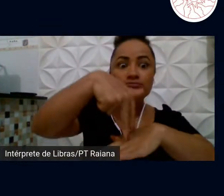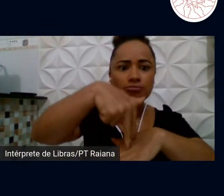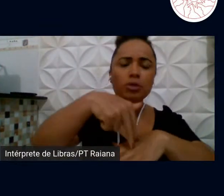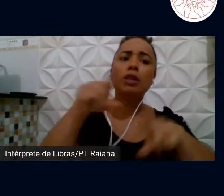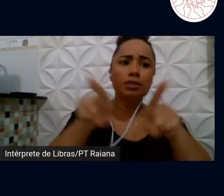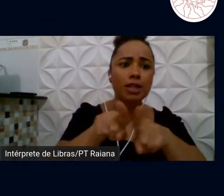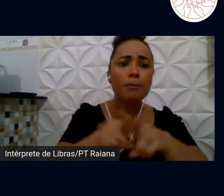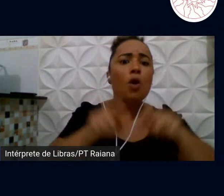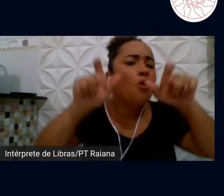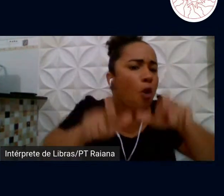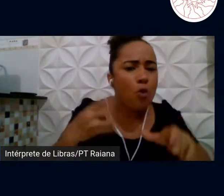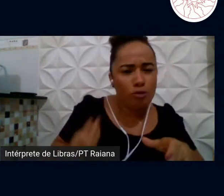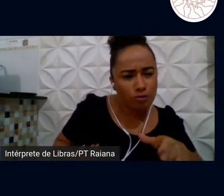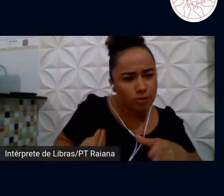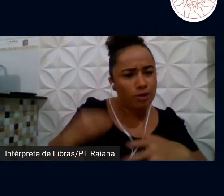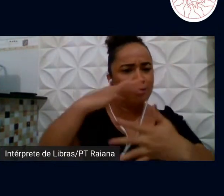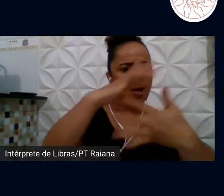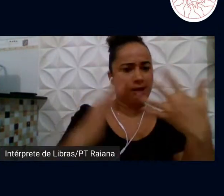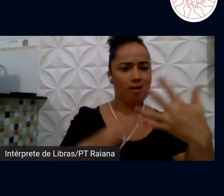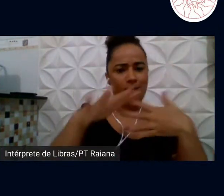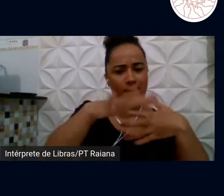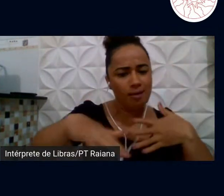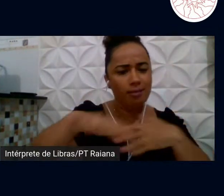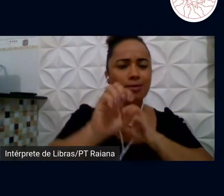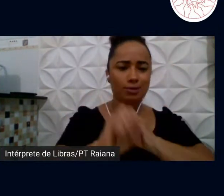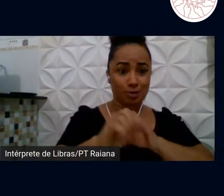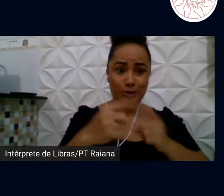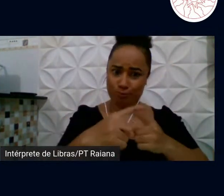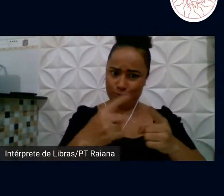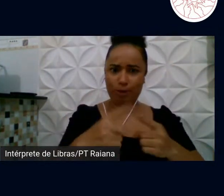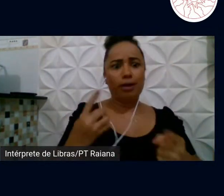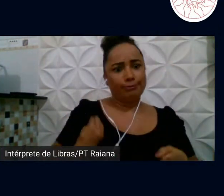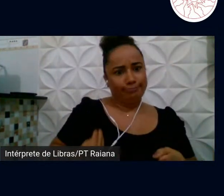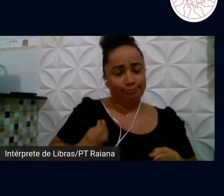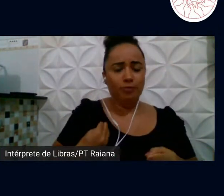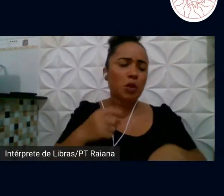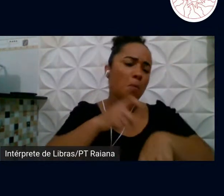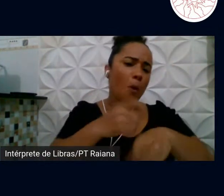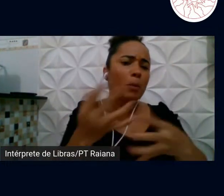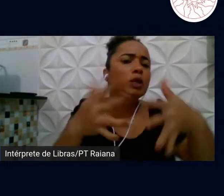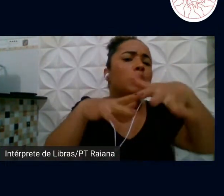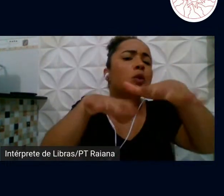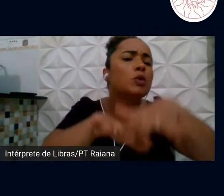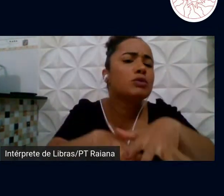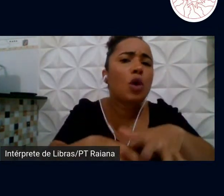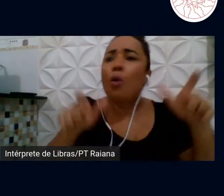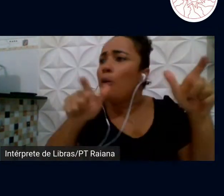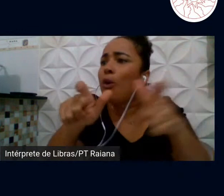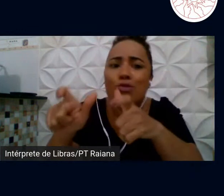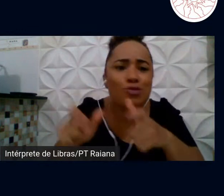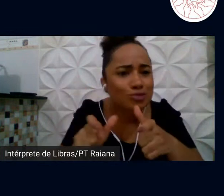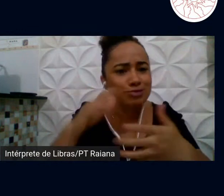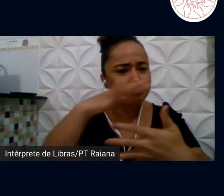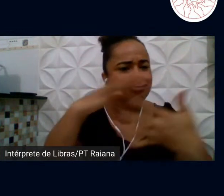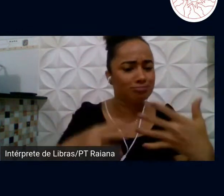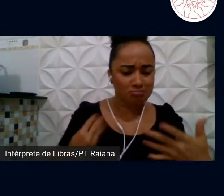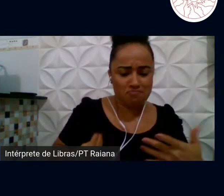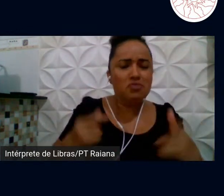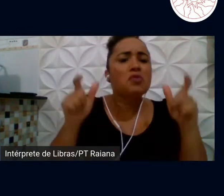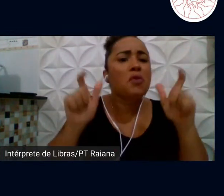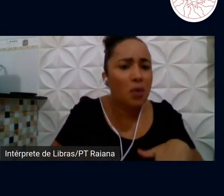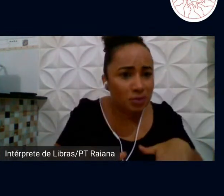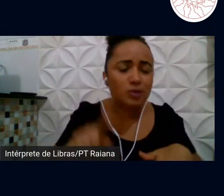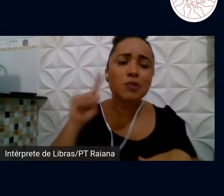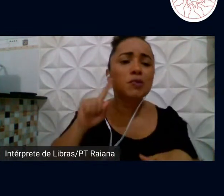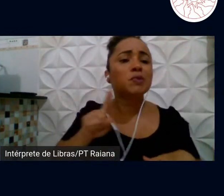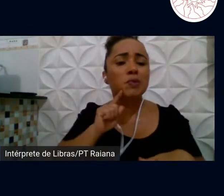Libras também dentro da educação, né, já que a gente tá vivendo uma educação inclusiva. Então qual cadê, né, o lugar da Libras, o lugar do